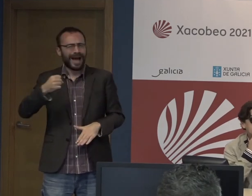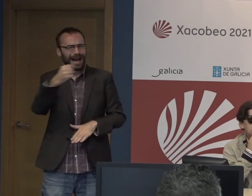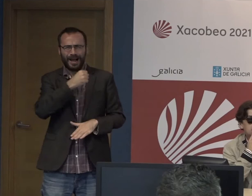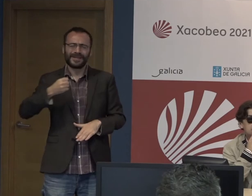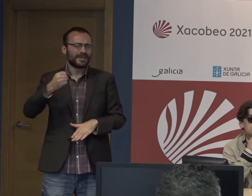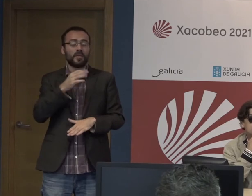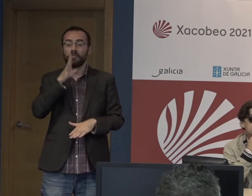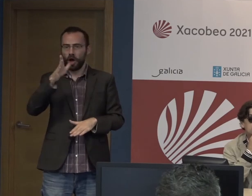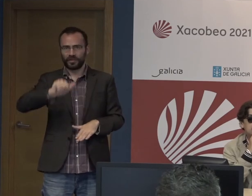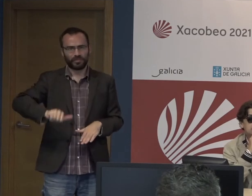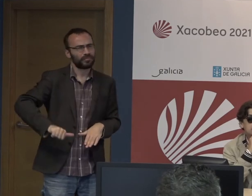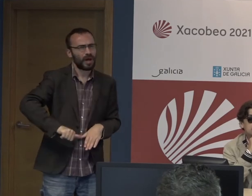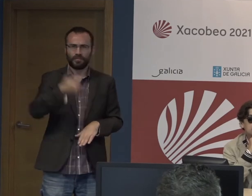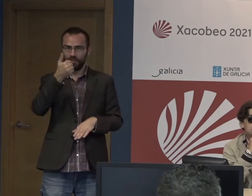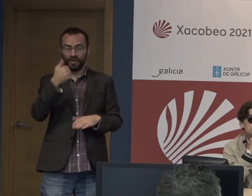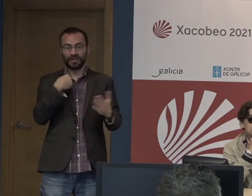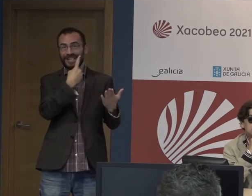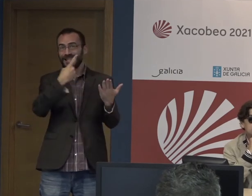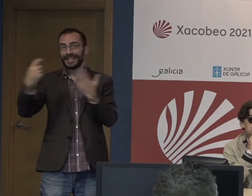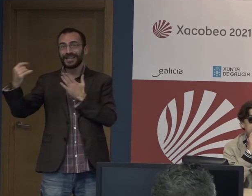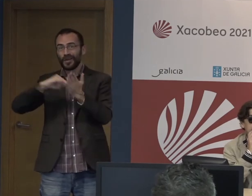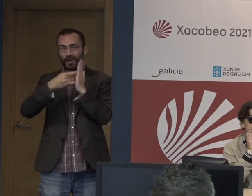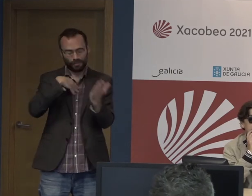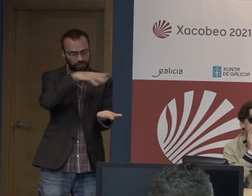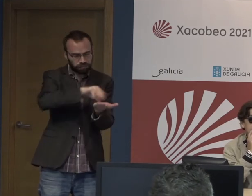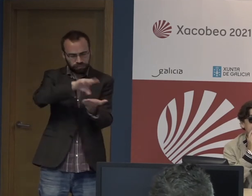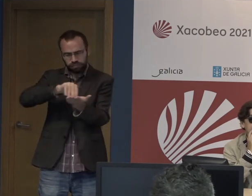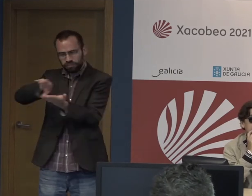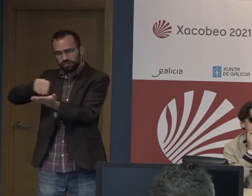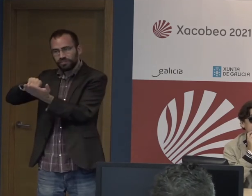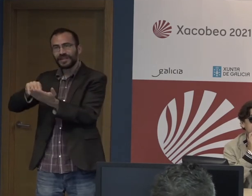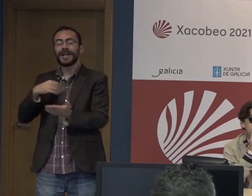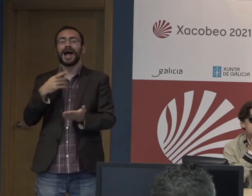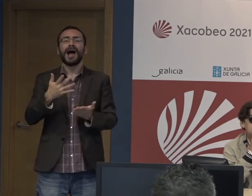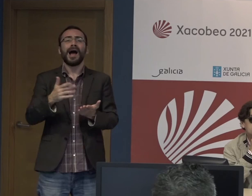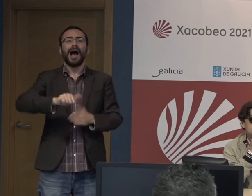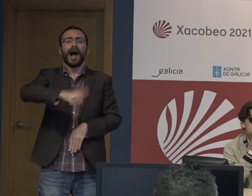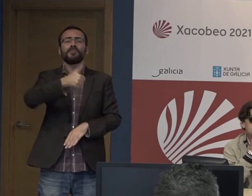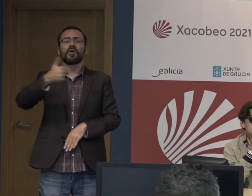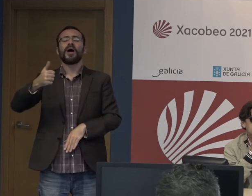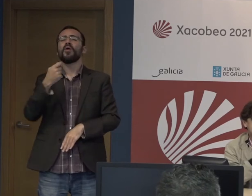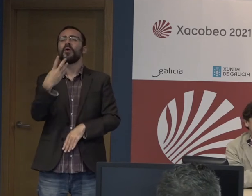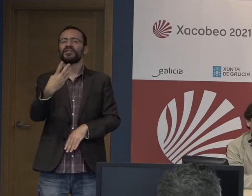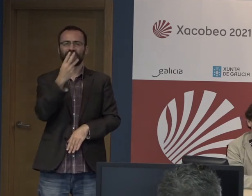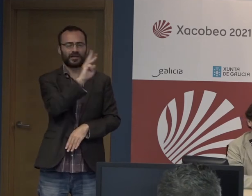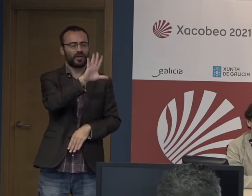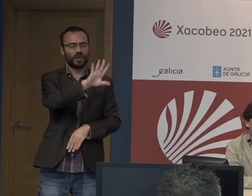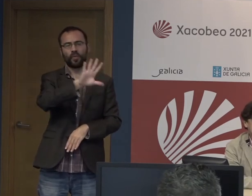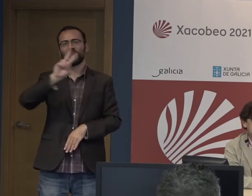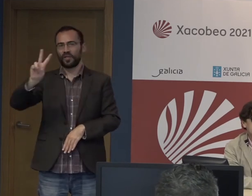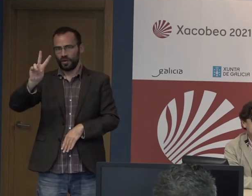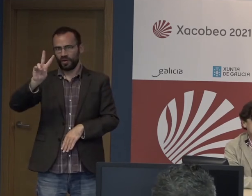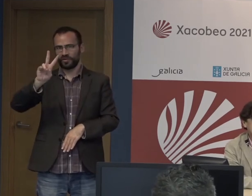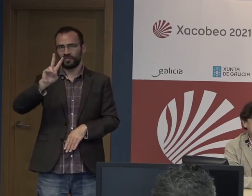Recibimos más de 600 proyectos, 654. Acabamos aprobando 352. Partíamos de